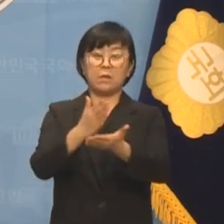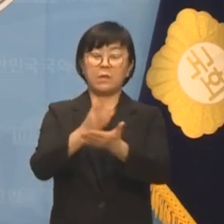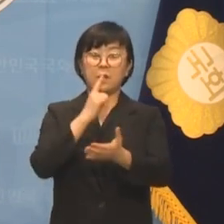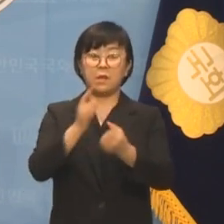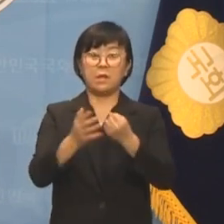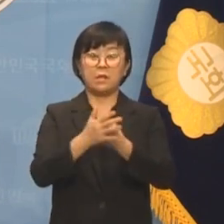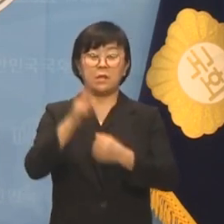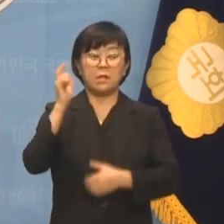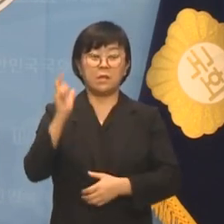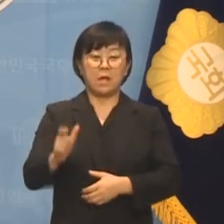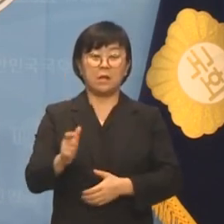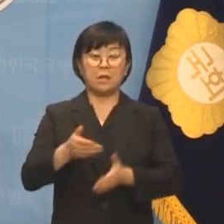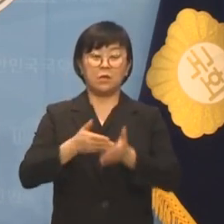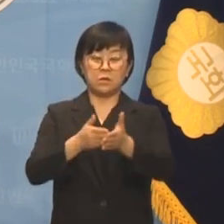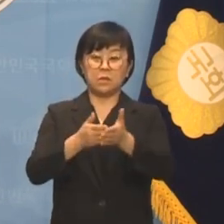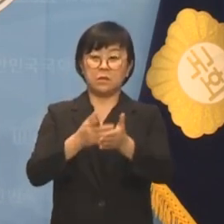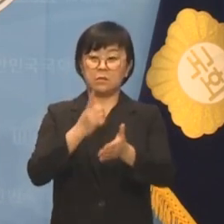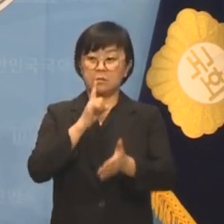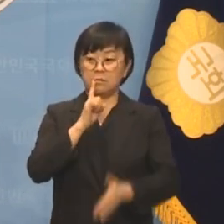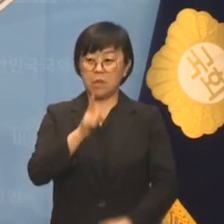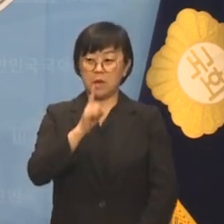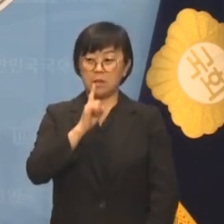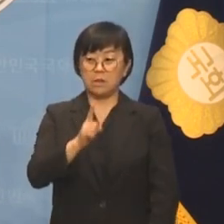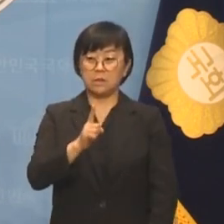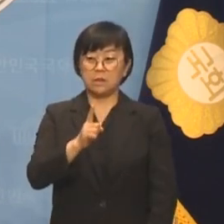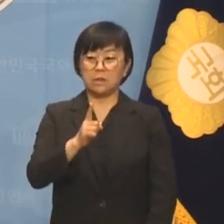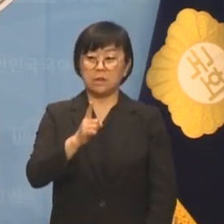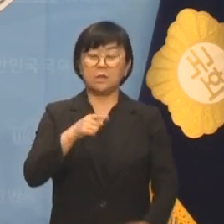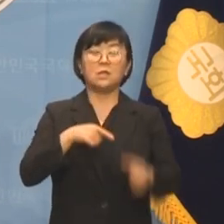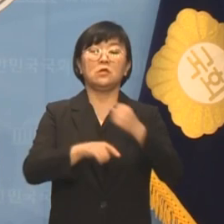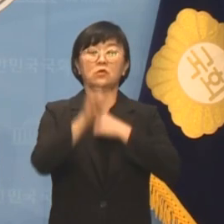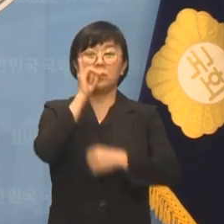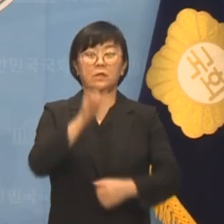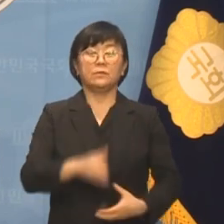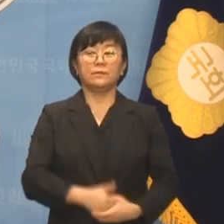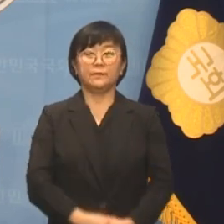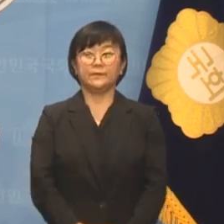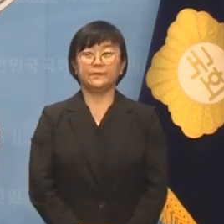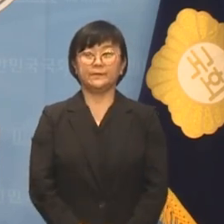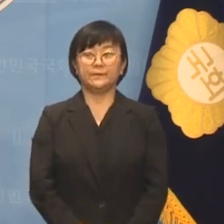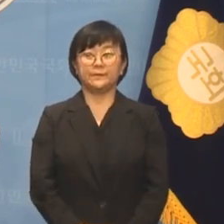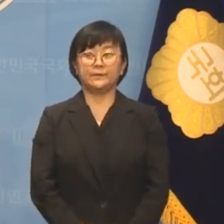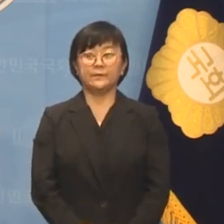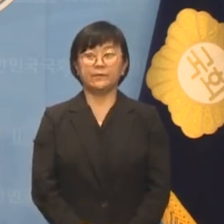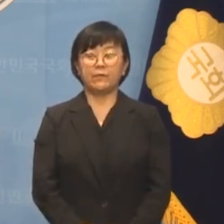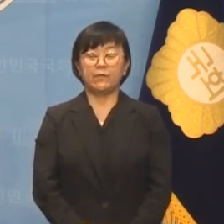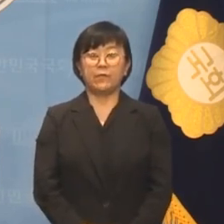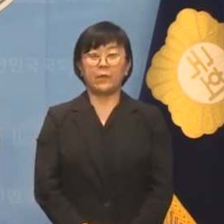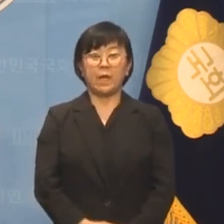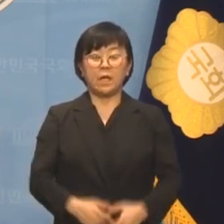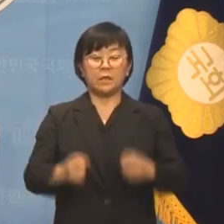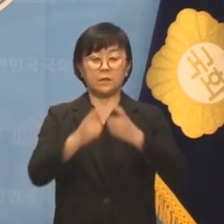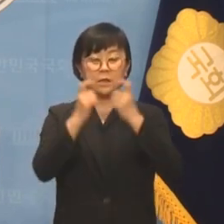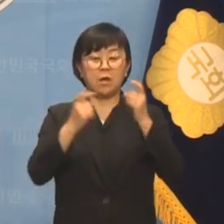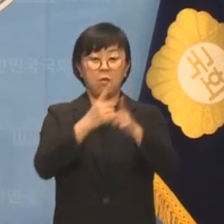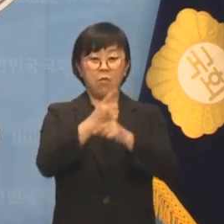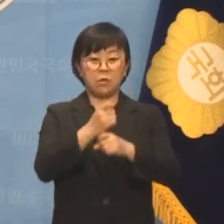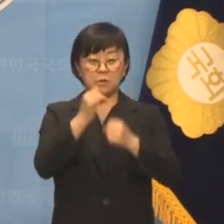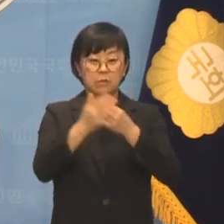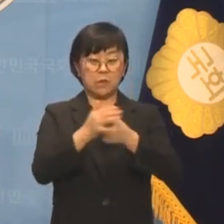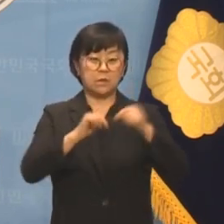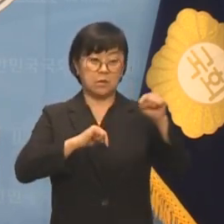강력하게 요청한다고 말한 이유이기도 할 것입니다 사사로운 복수심으로 하는